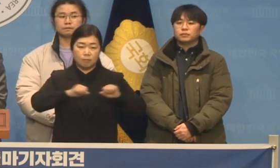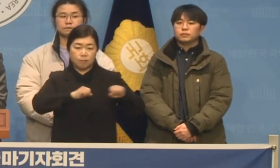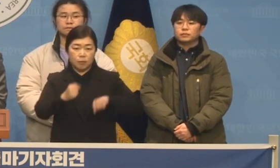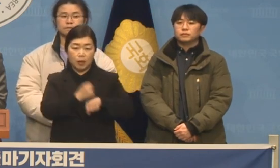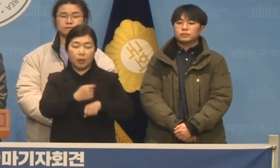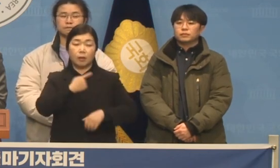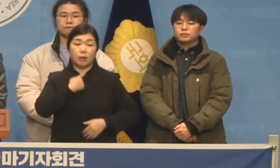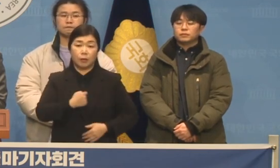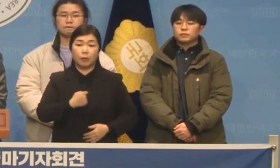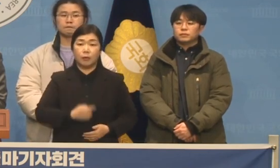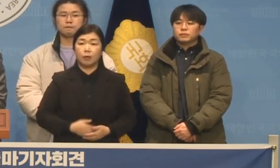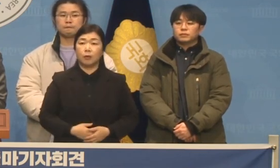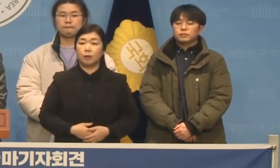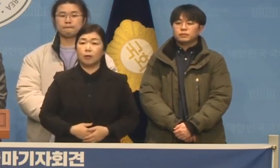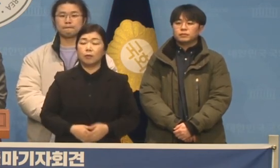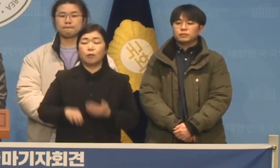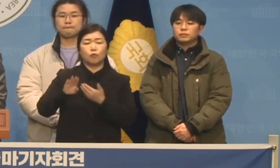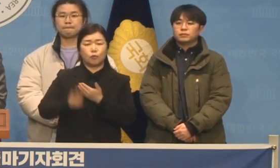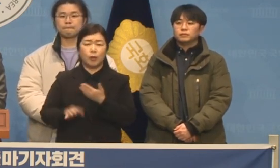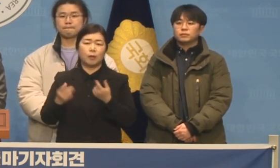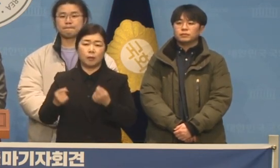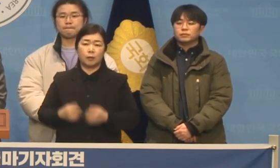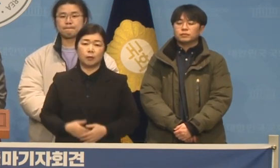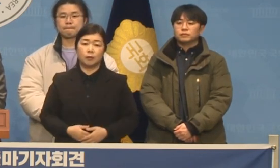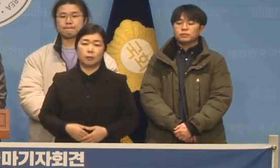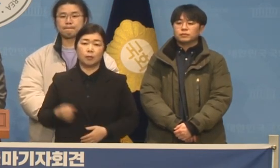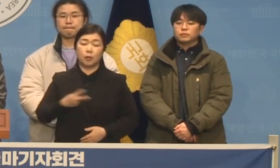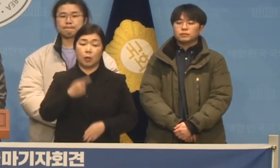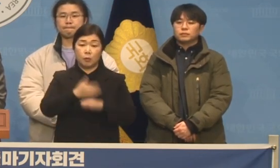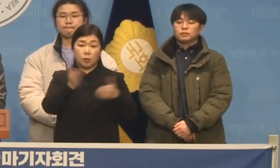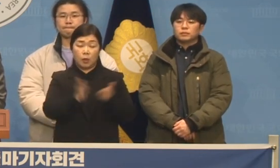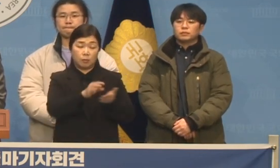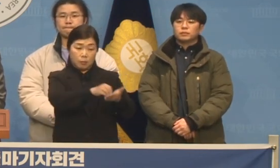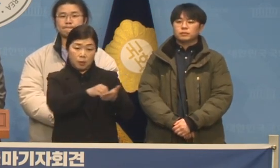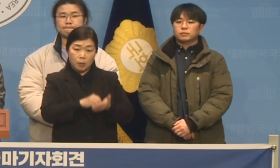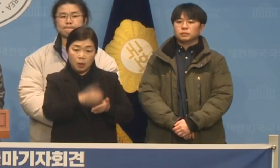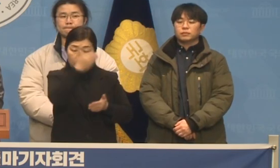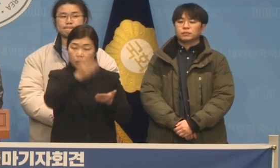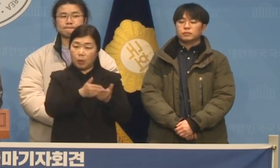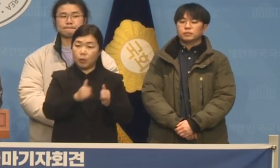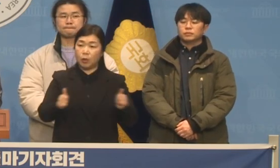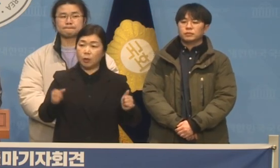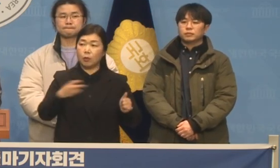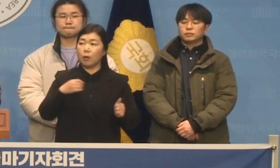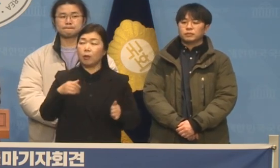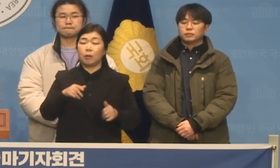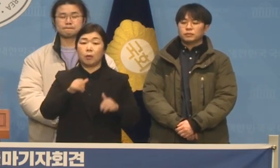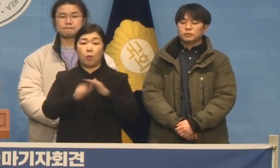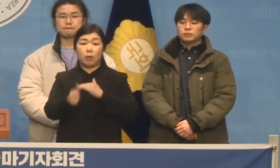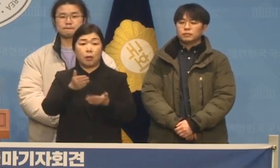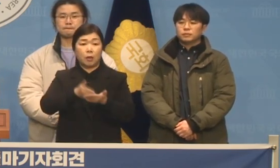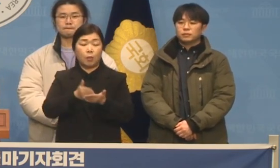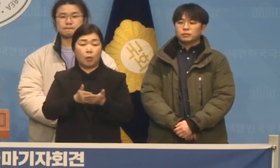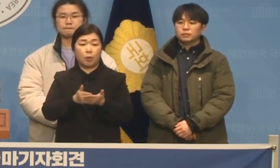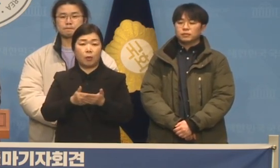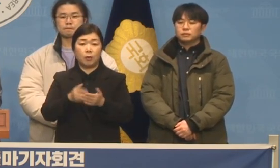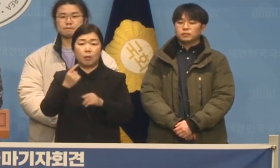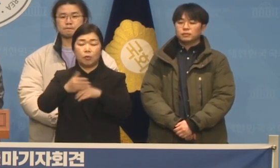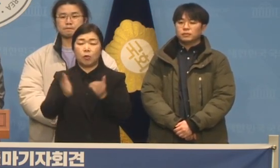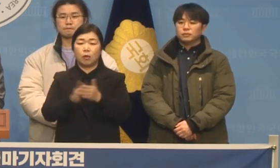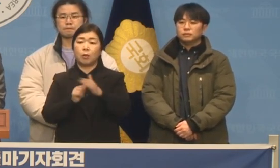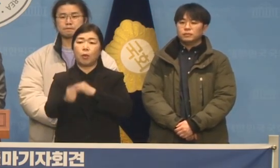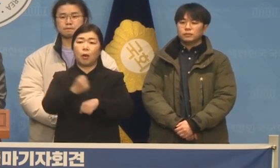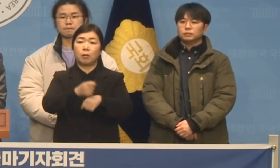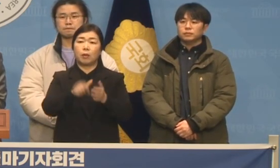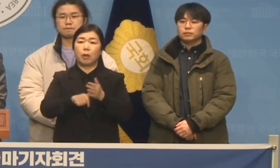활동을 펼쳐온 후배이자 또 당에 들어와서는 청년 대변인 그리고 제가 원내대표를 할 때는